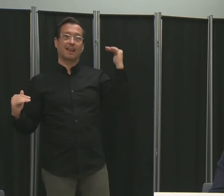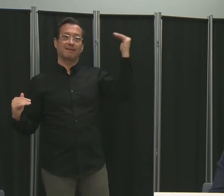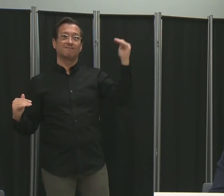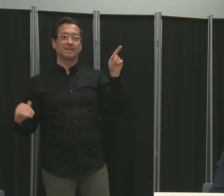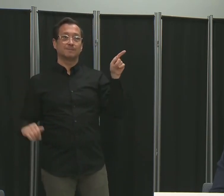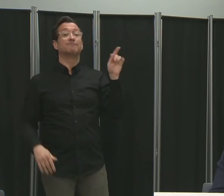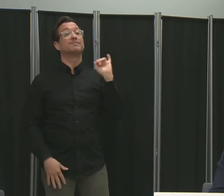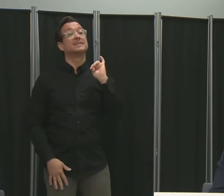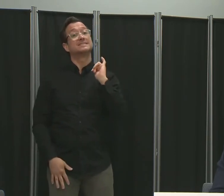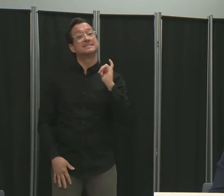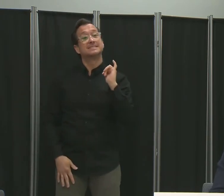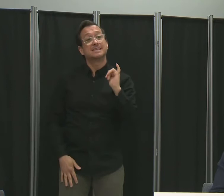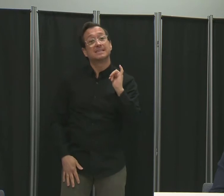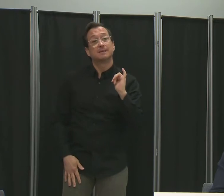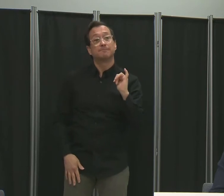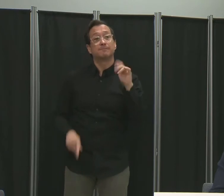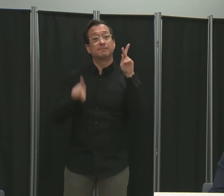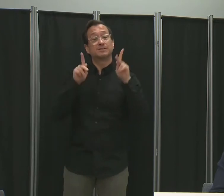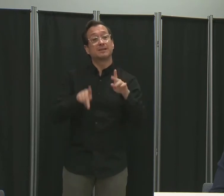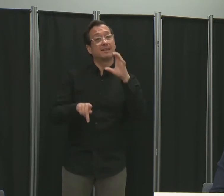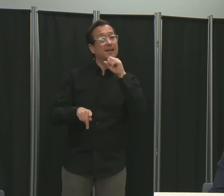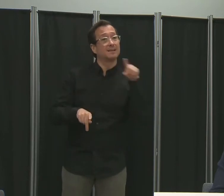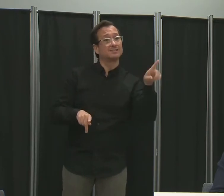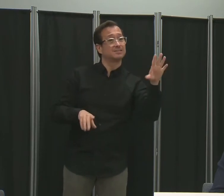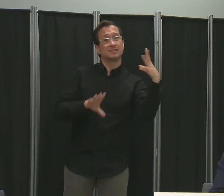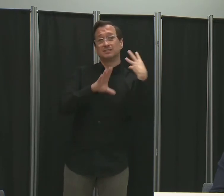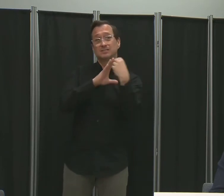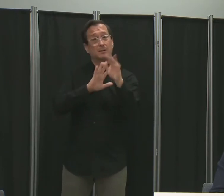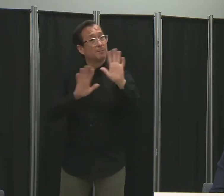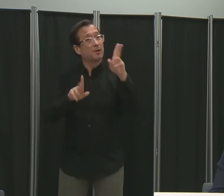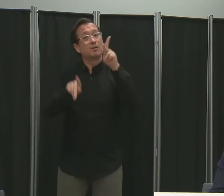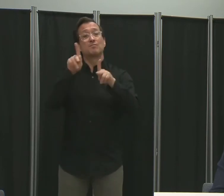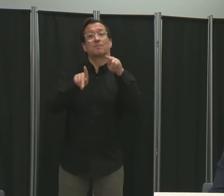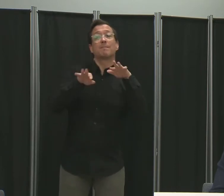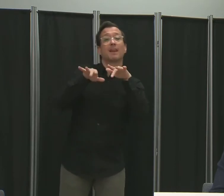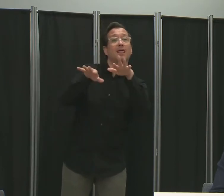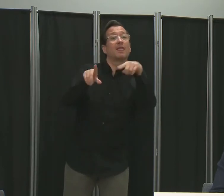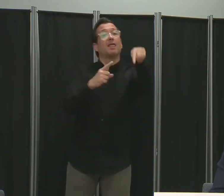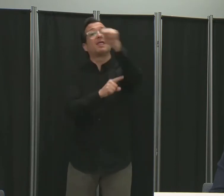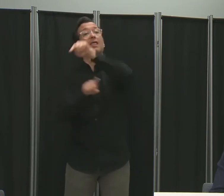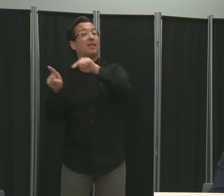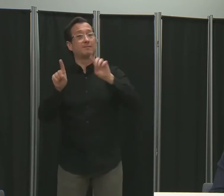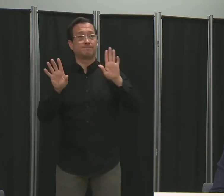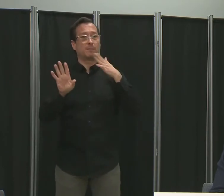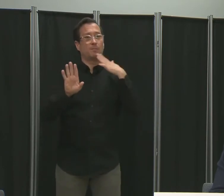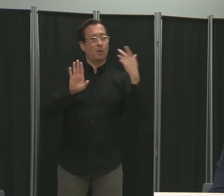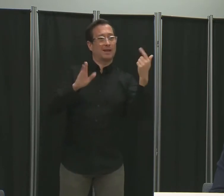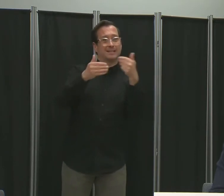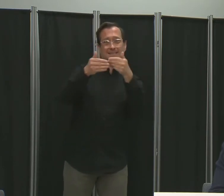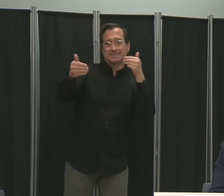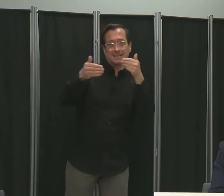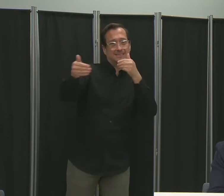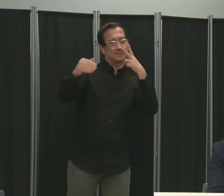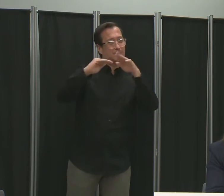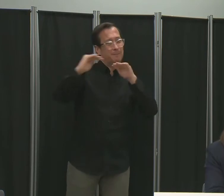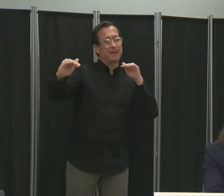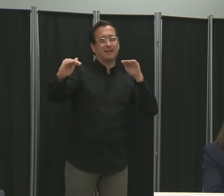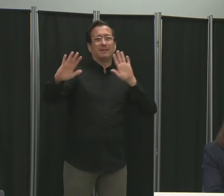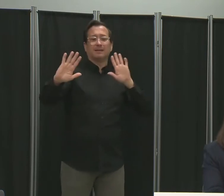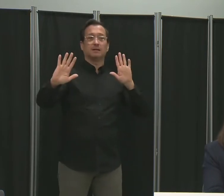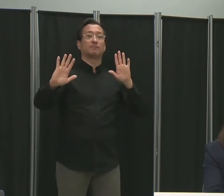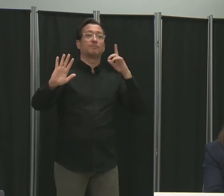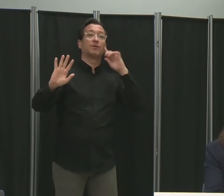aînés d'éviter les lieux publics de maintenir une distanciation physique c'est pas pour rien on a des bonnes raisons